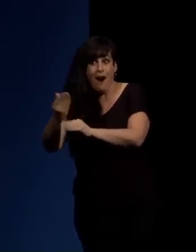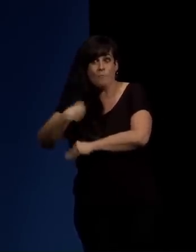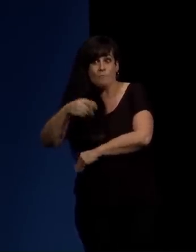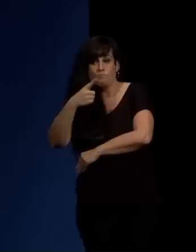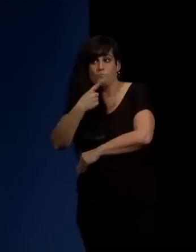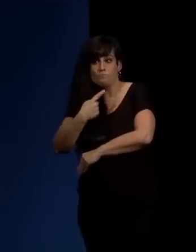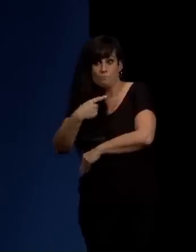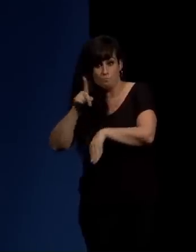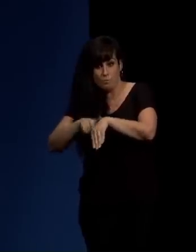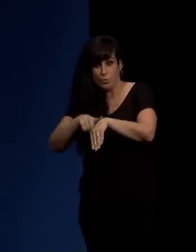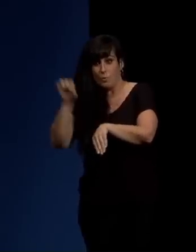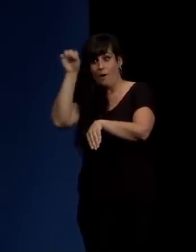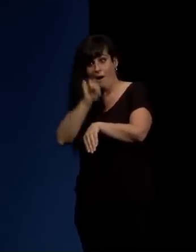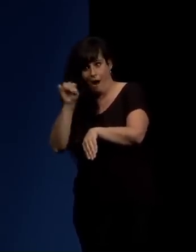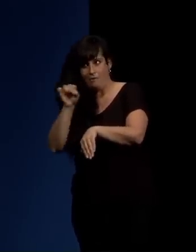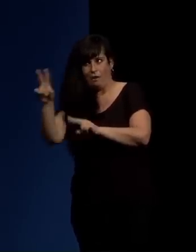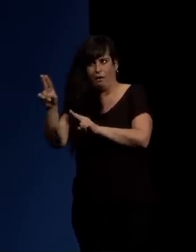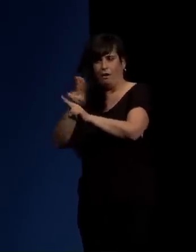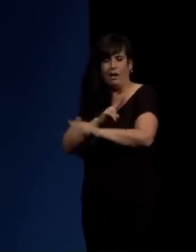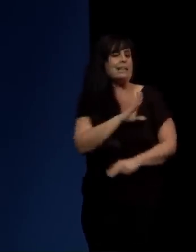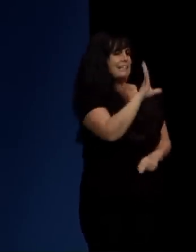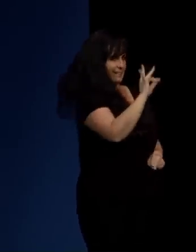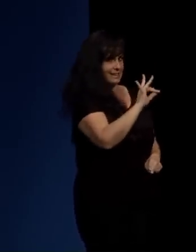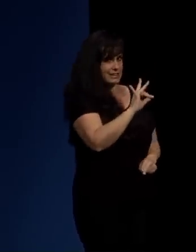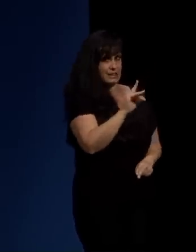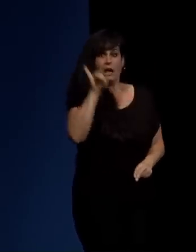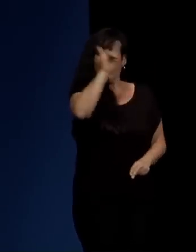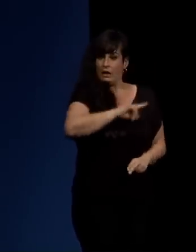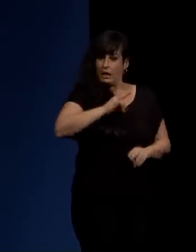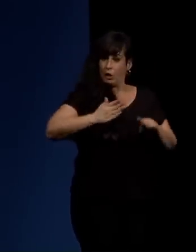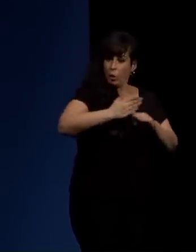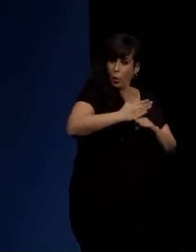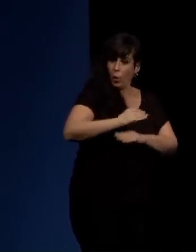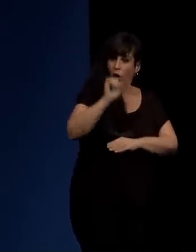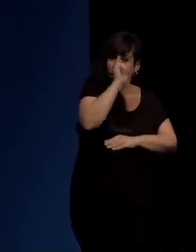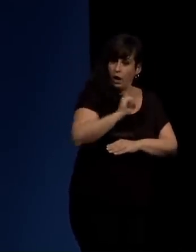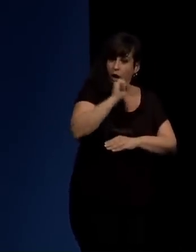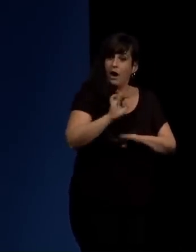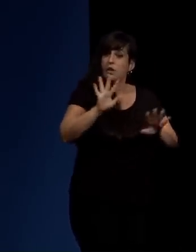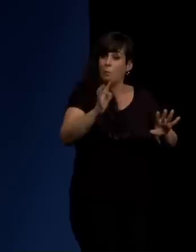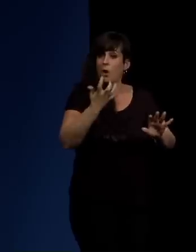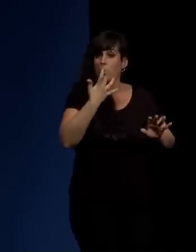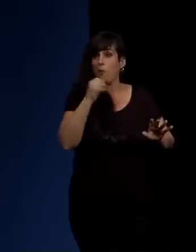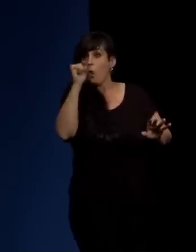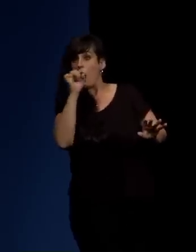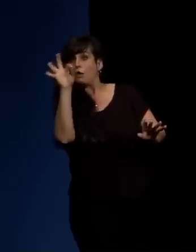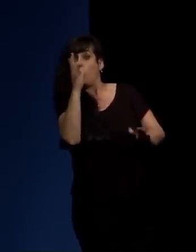o escravo lle di, sí, amo, el negro canta cuando corta caña, pero le gusta más cantar que cortar